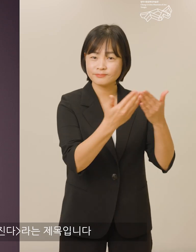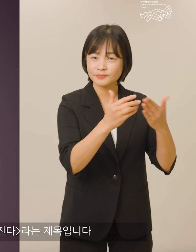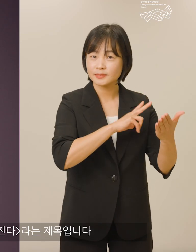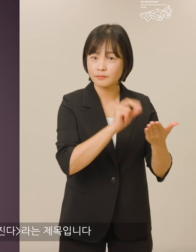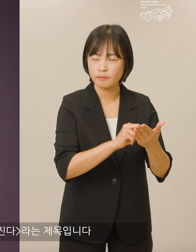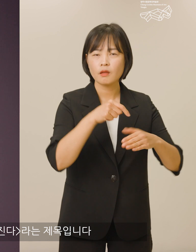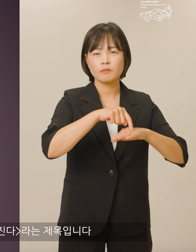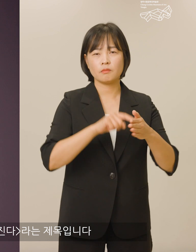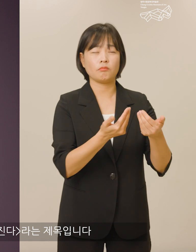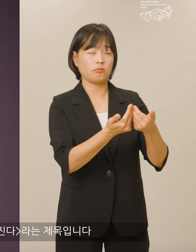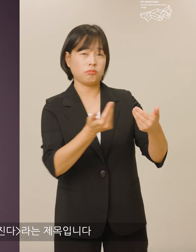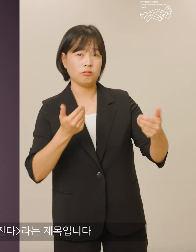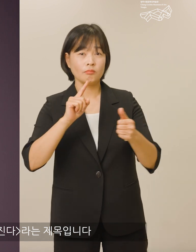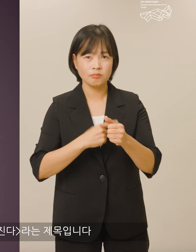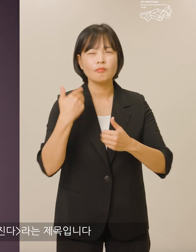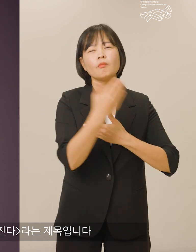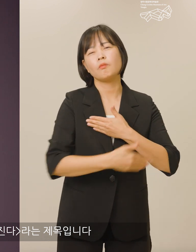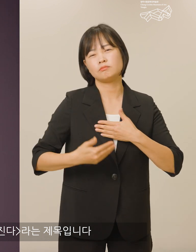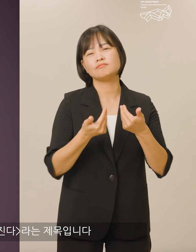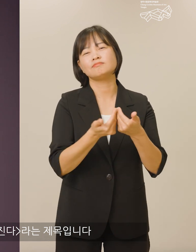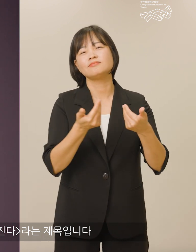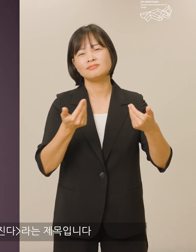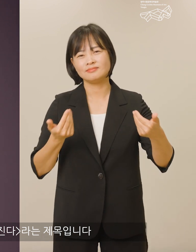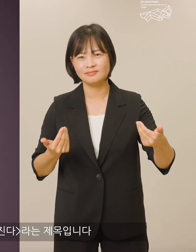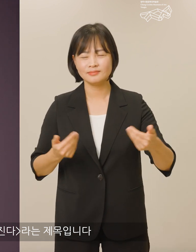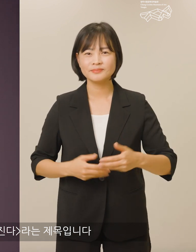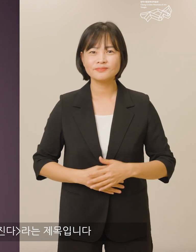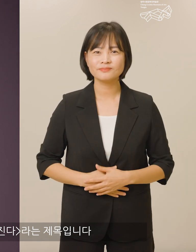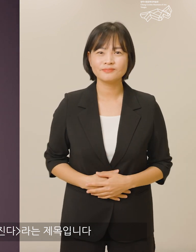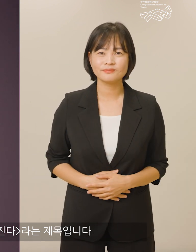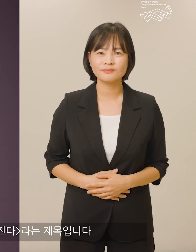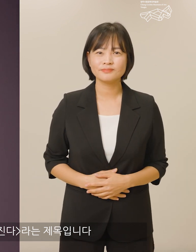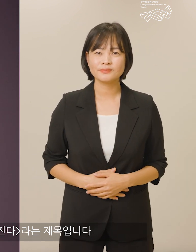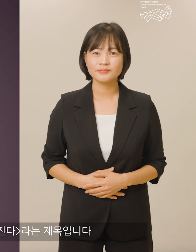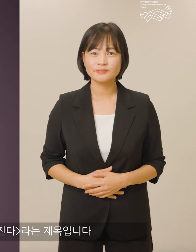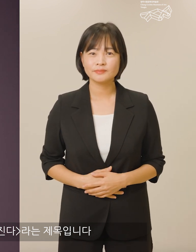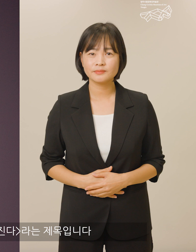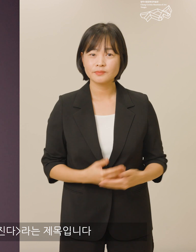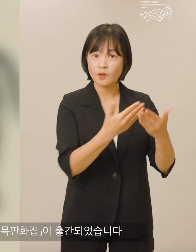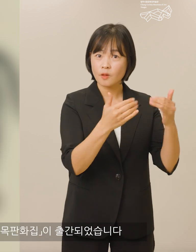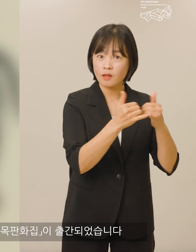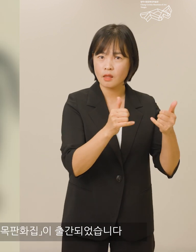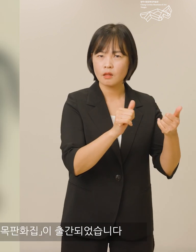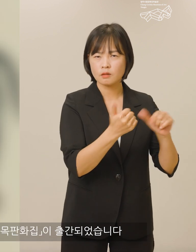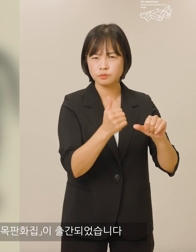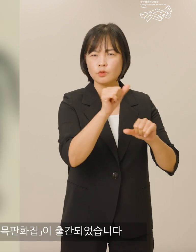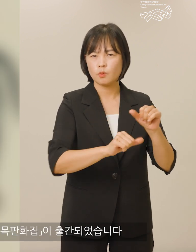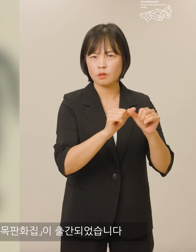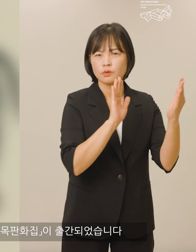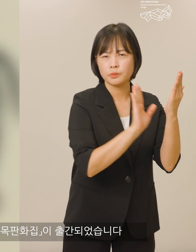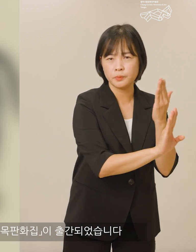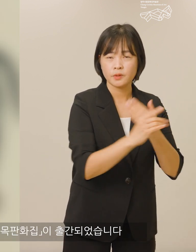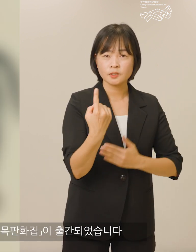이 작품은 마음이 멀어질 때 선자리도 멀어진다라는 제목입니다. 화가의 사후